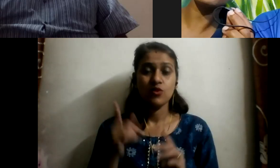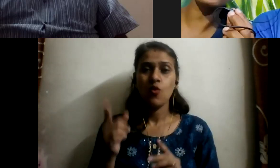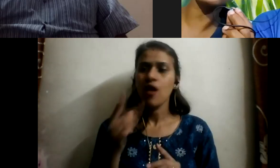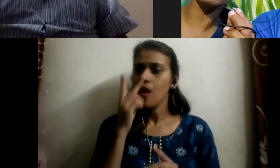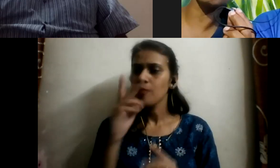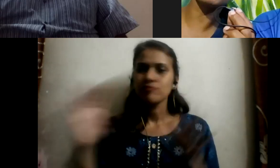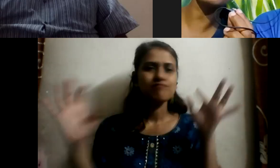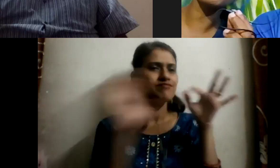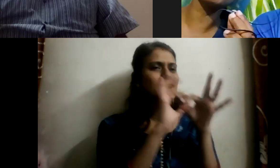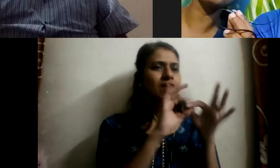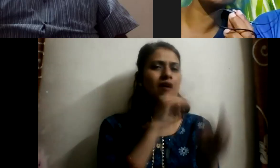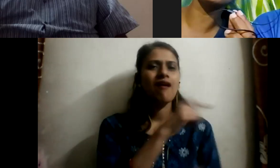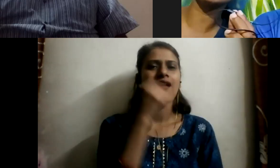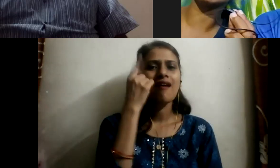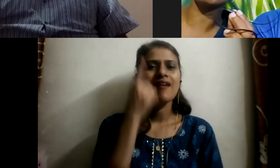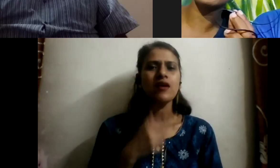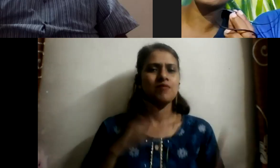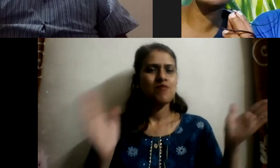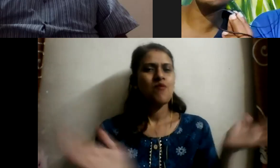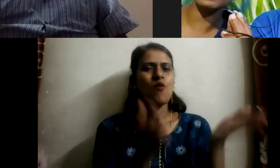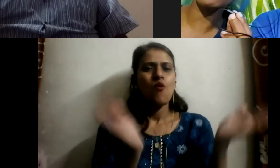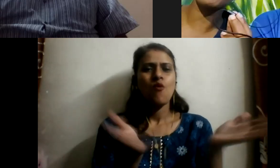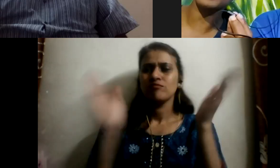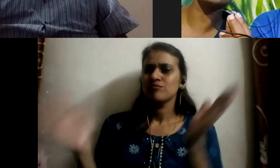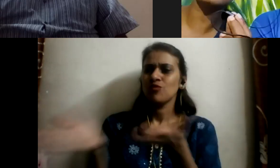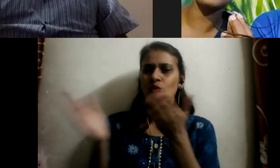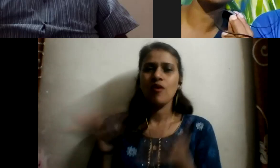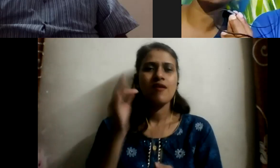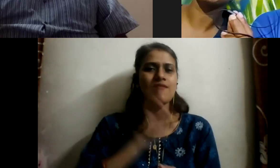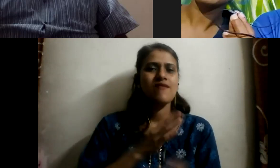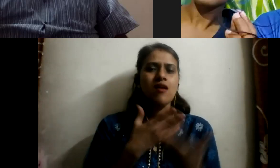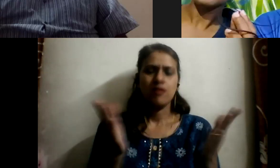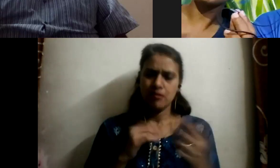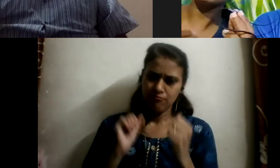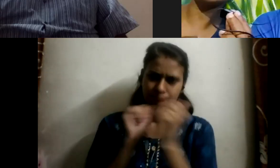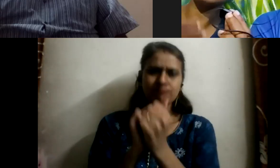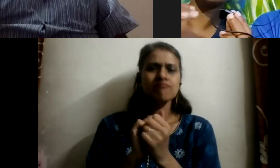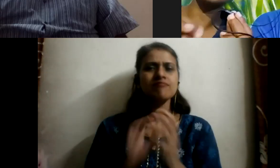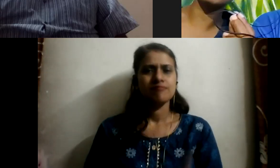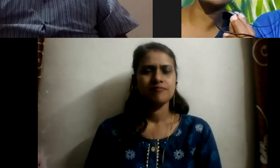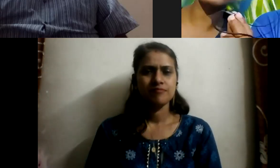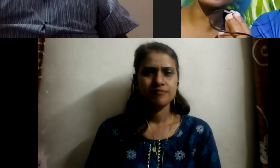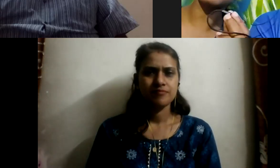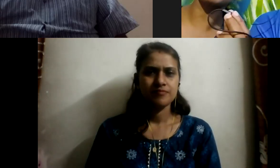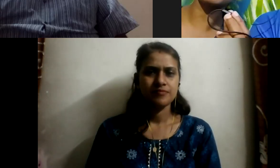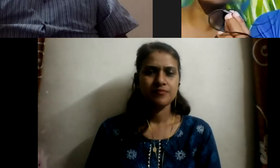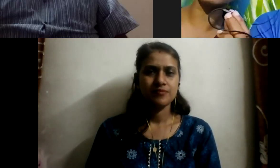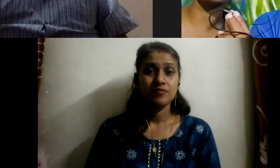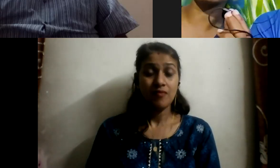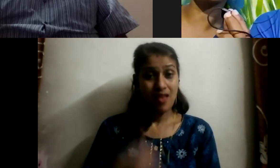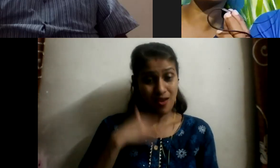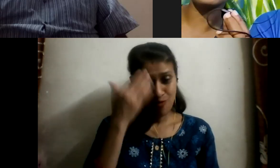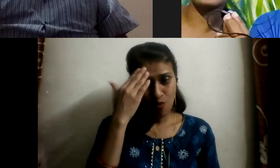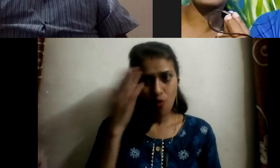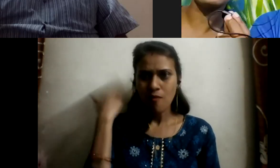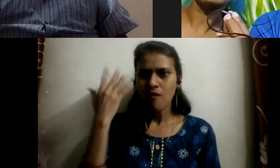कुछ नहीं है, बस हमें उन्हें प्रमोट करना है। वी आर द हम उनके साथ हैं, हमें पता है हम जिस रास्ते से आए हैं, हम कितने